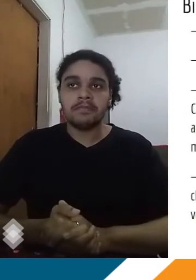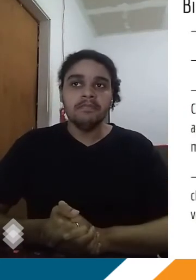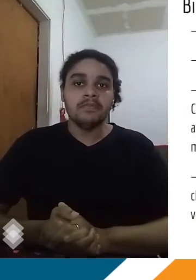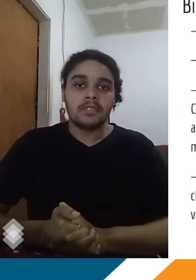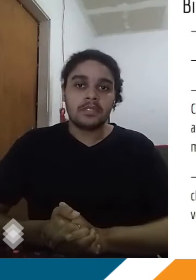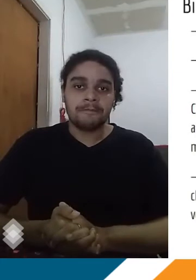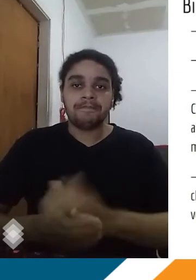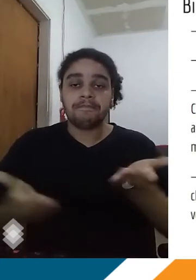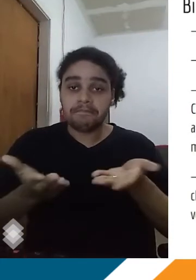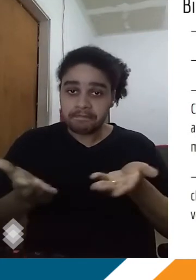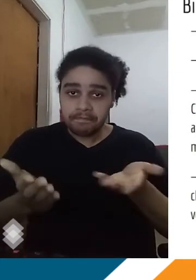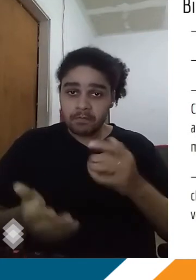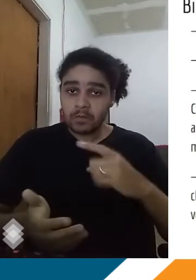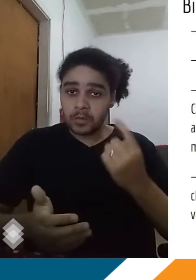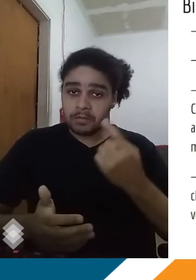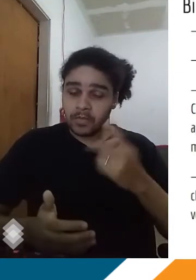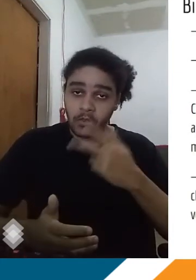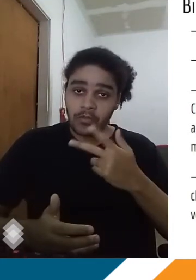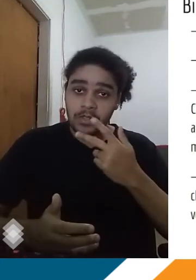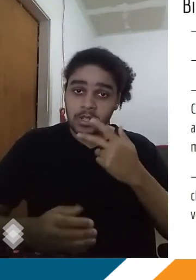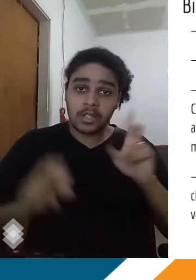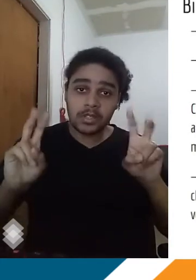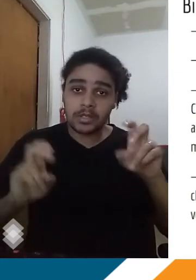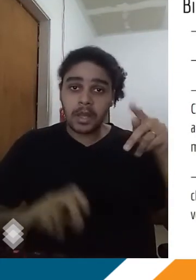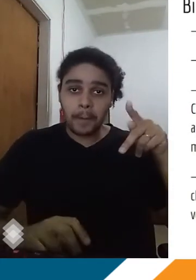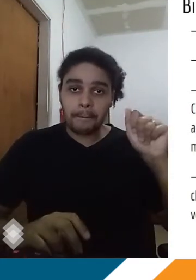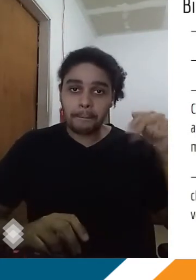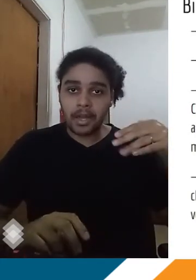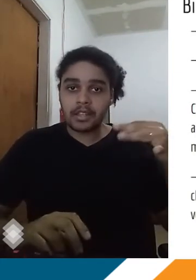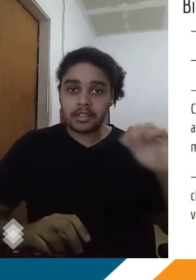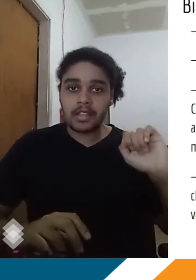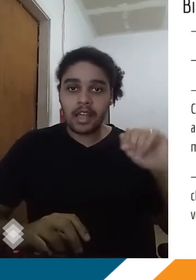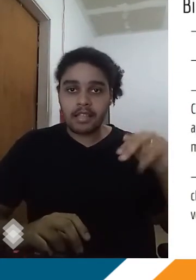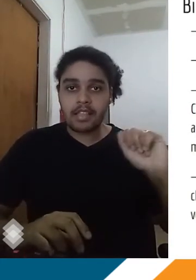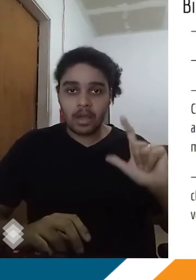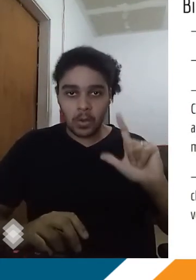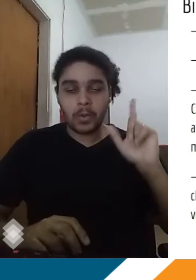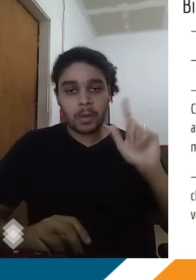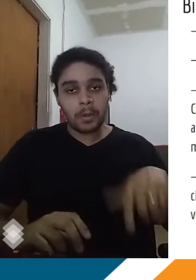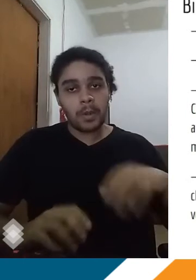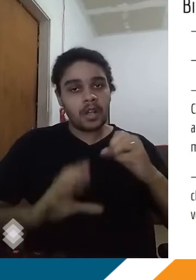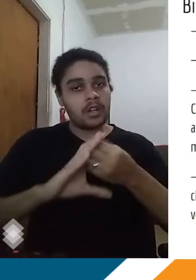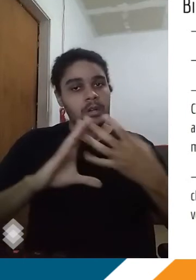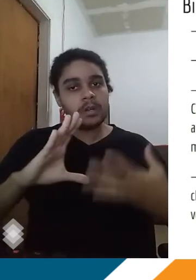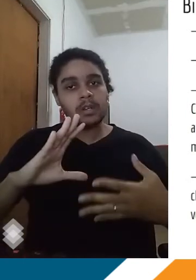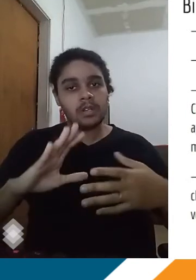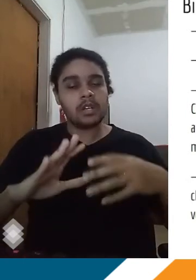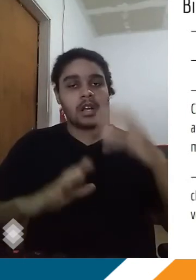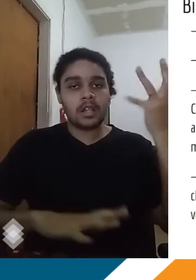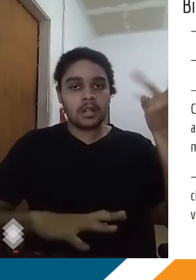Bom, agora o bioma que a gente vai tratar é o bioma de Pantanal, né? É um bioma caracterizado por um clima